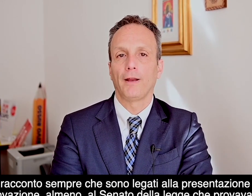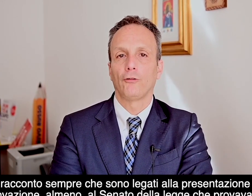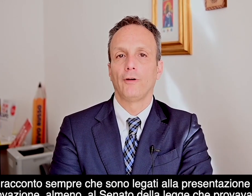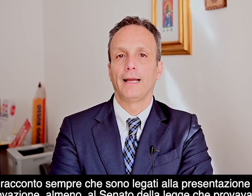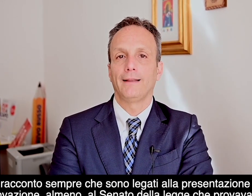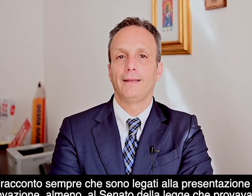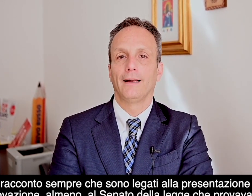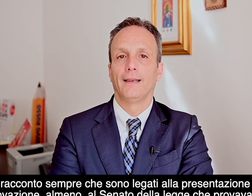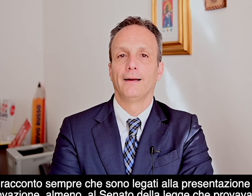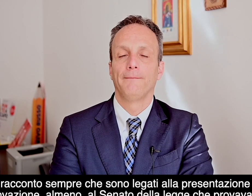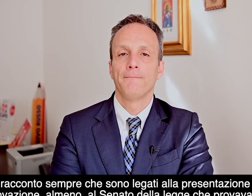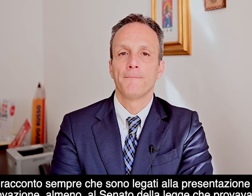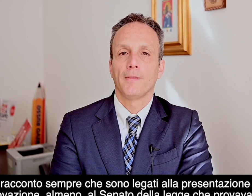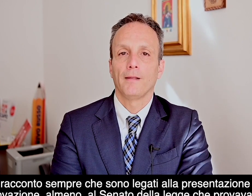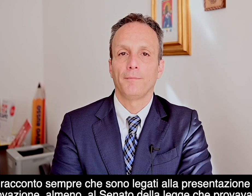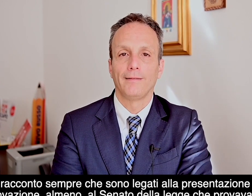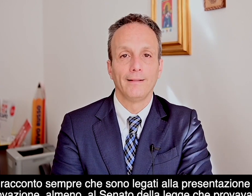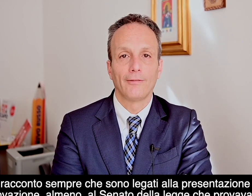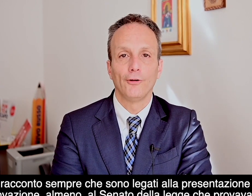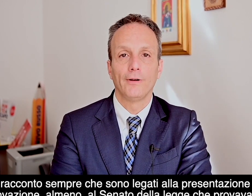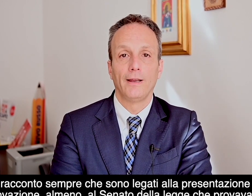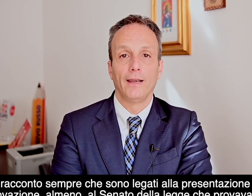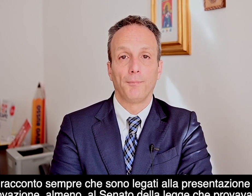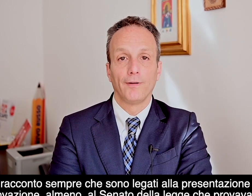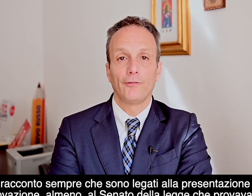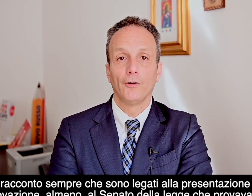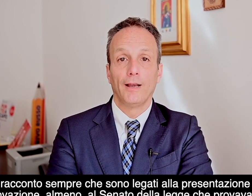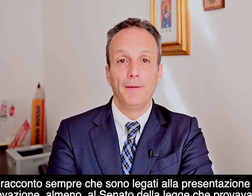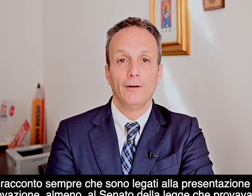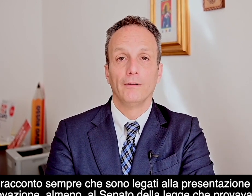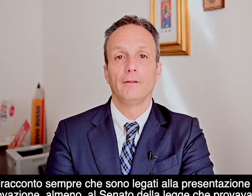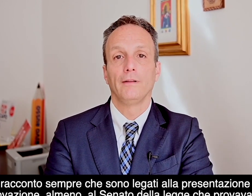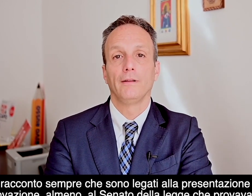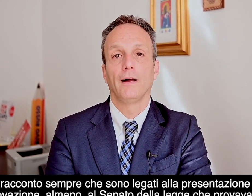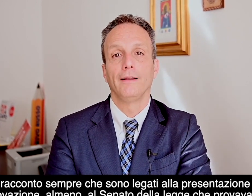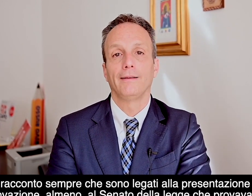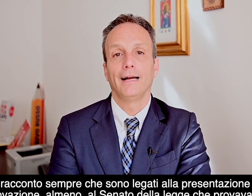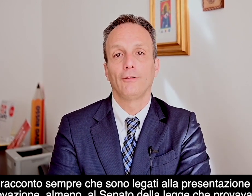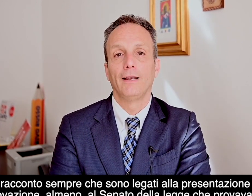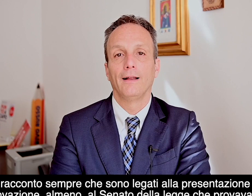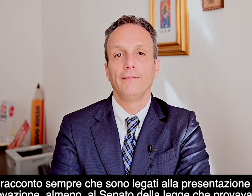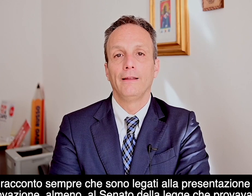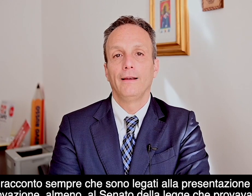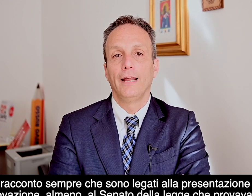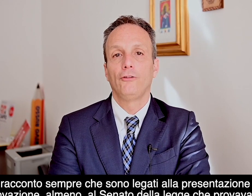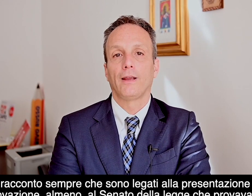sono legati alla presentazione el'approvazione almeno al senato della legge che